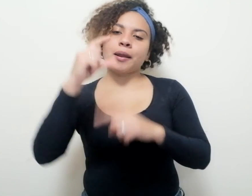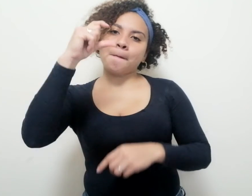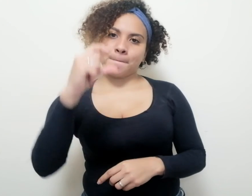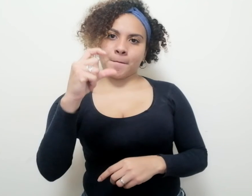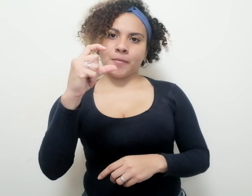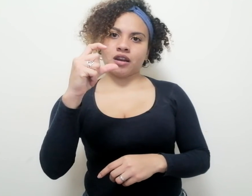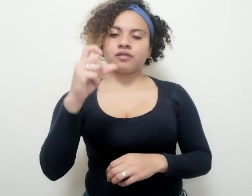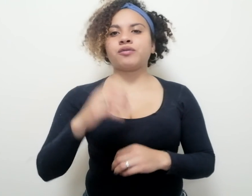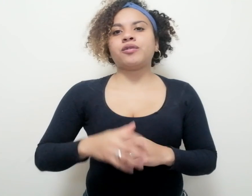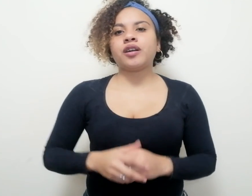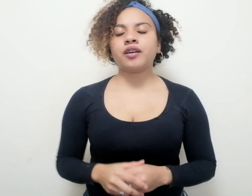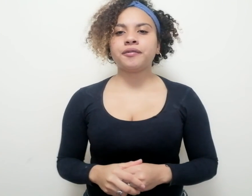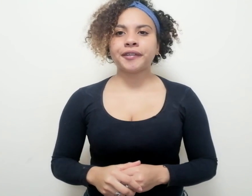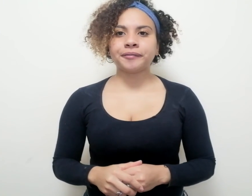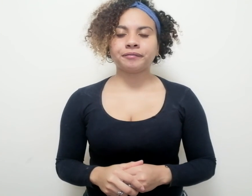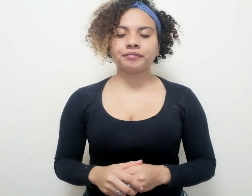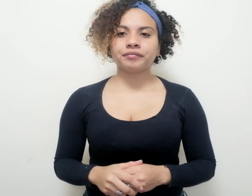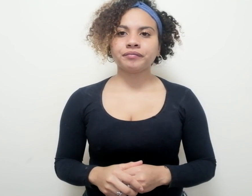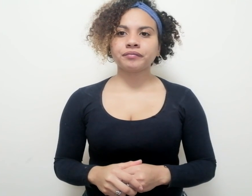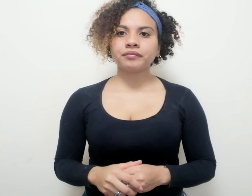paréntesis con minúscula.